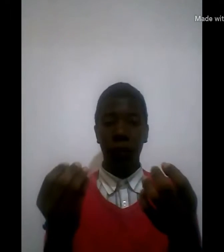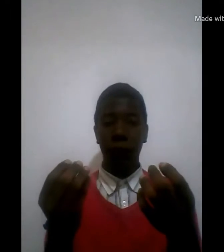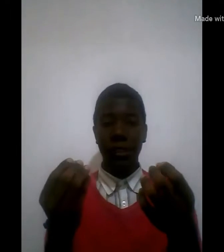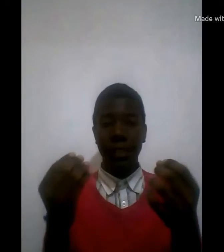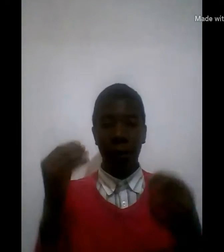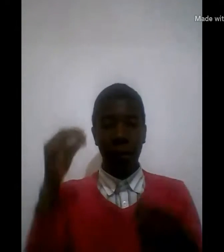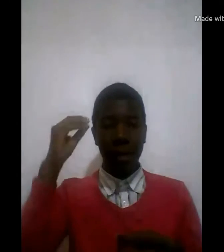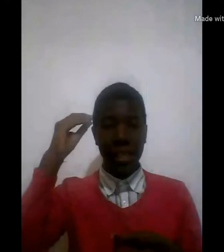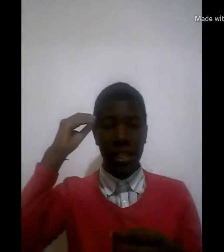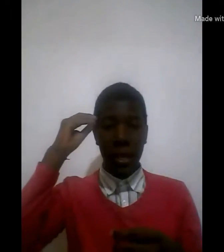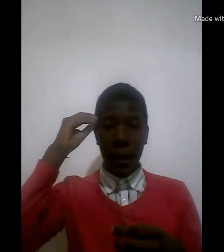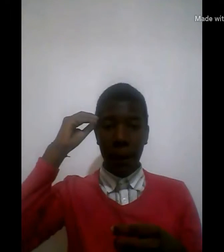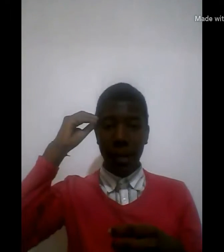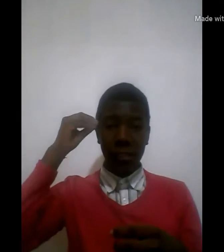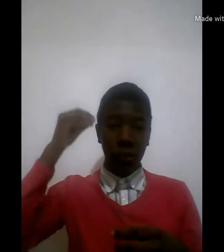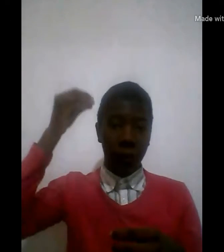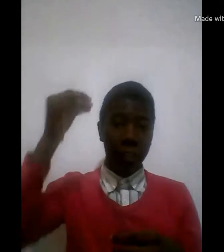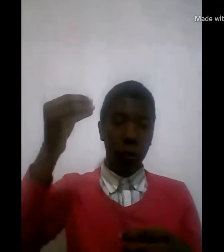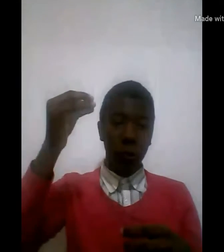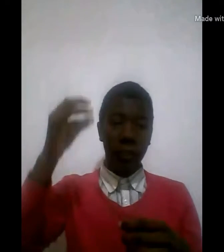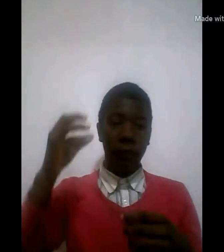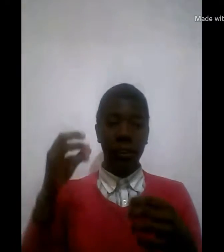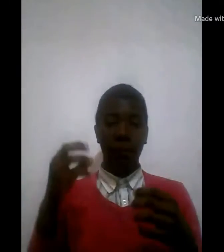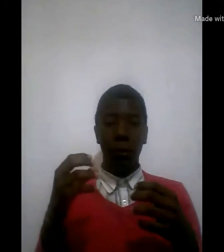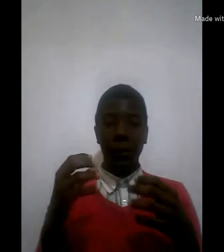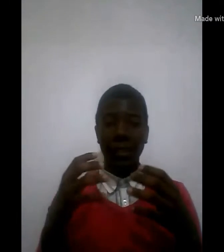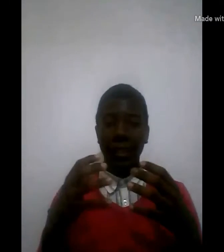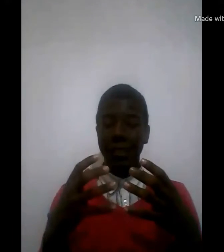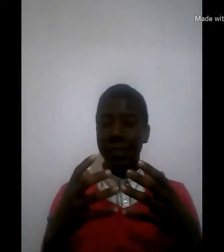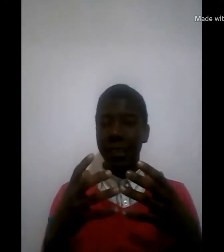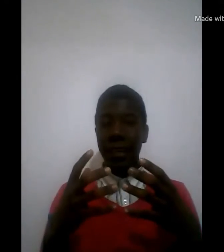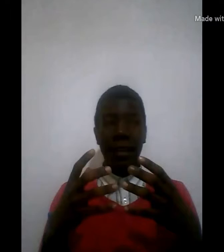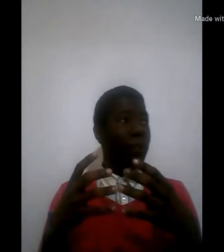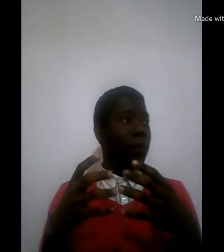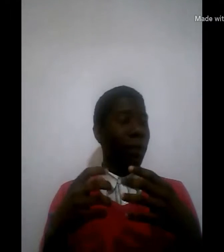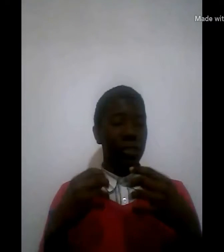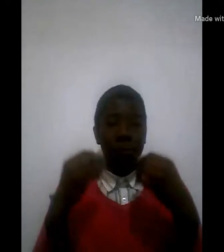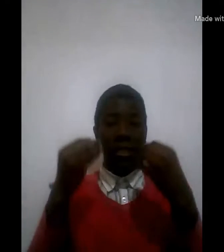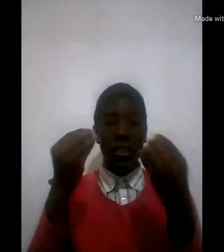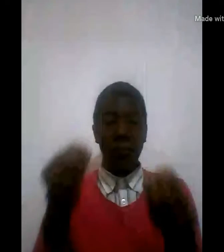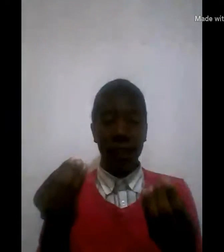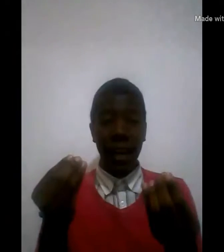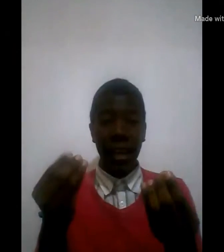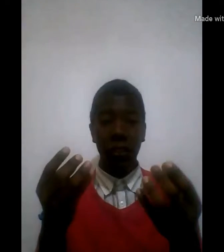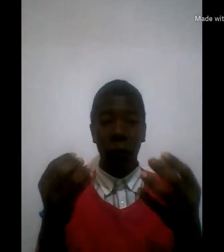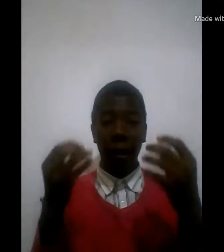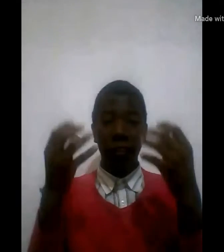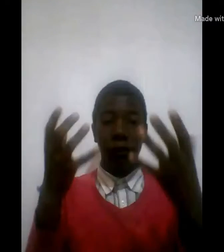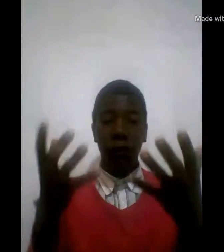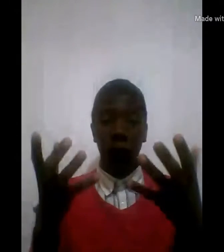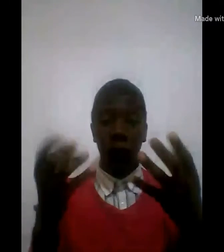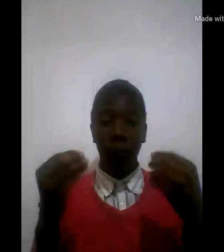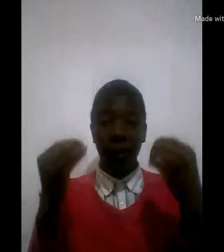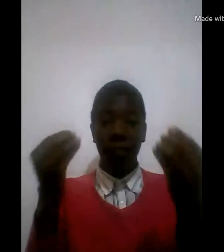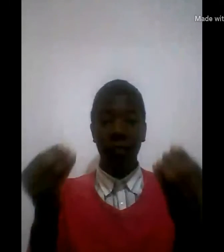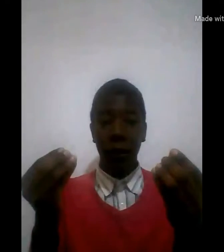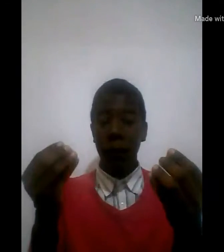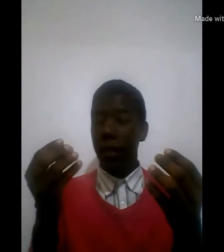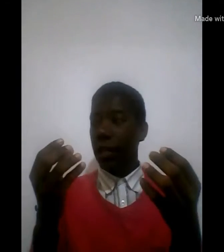que você tenha uma mente mais inovadora, você possa crescer com mais objetividade, com mais foco, precisão,